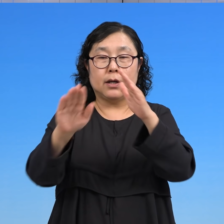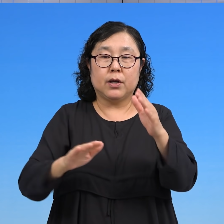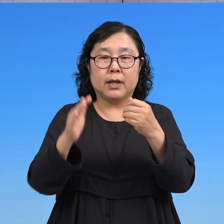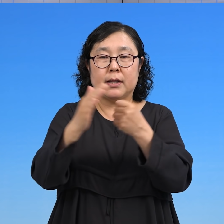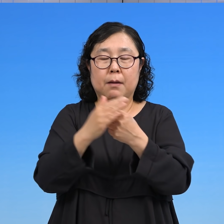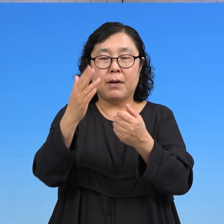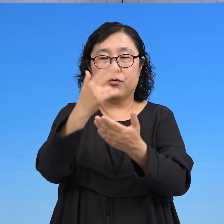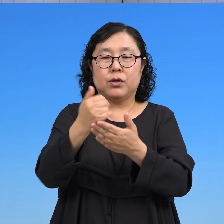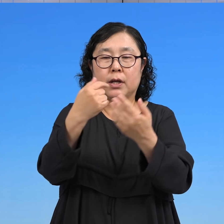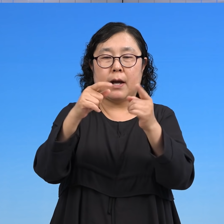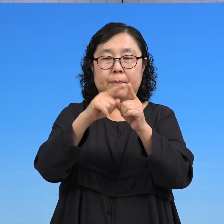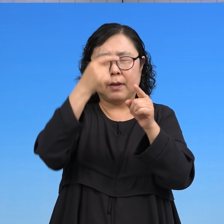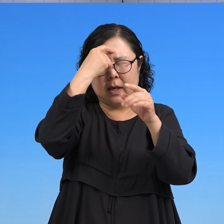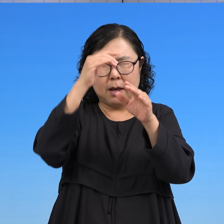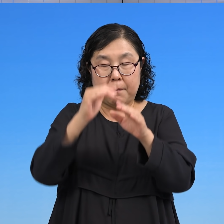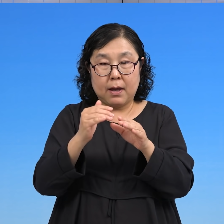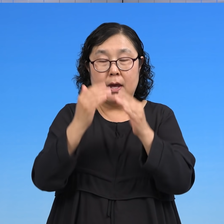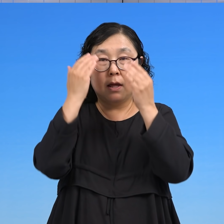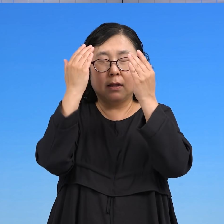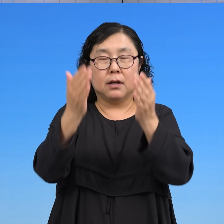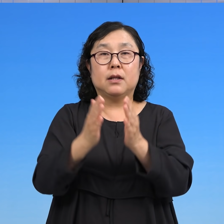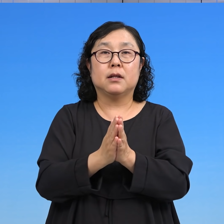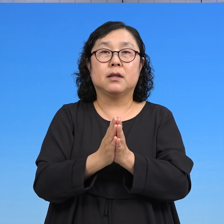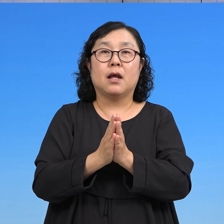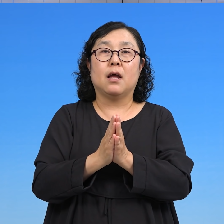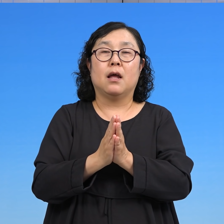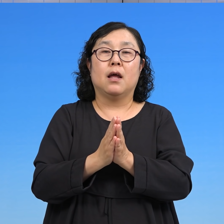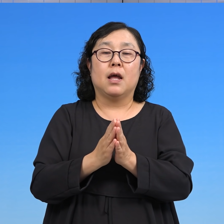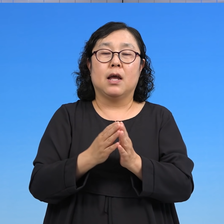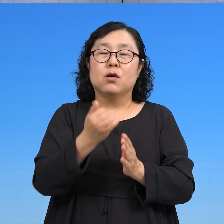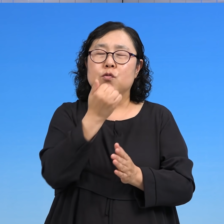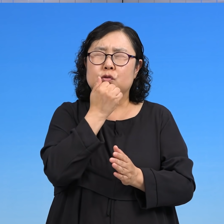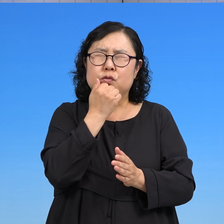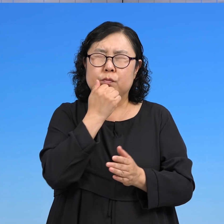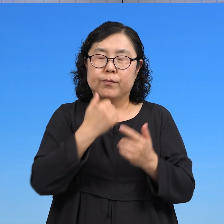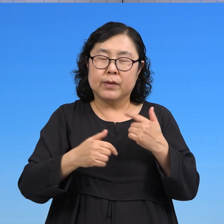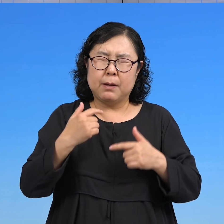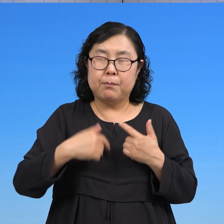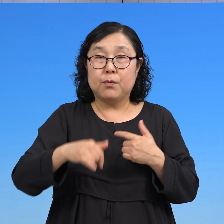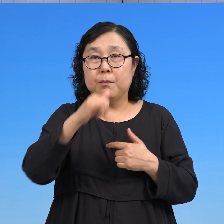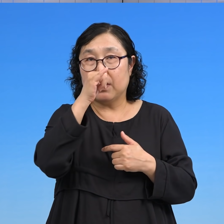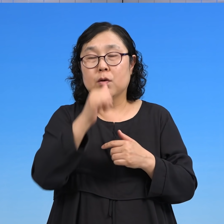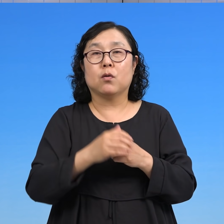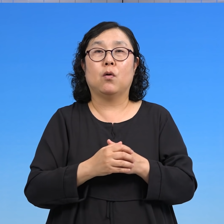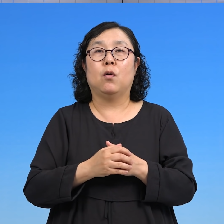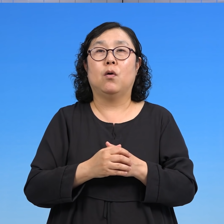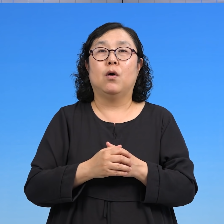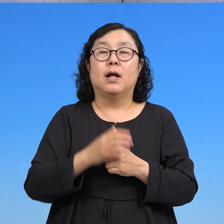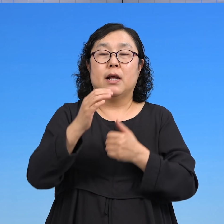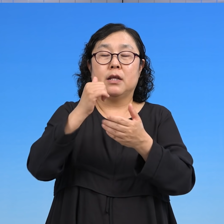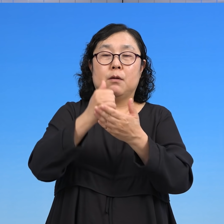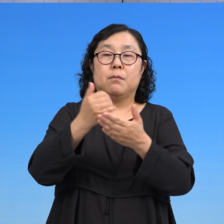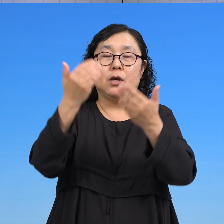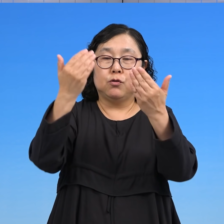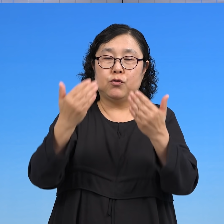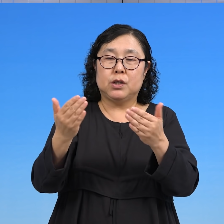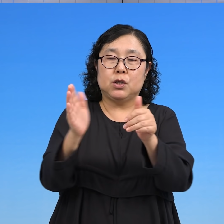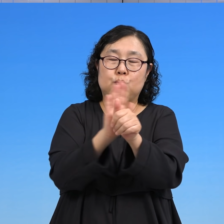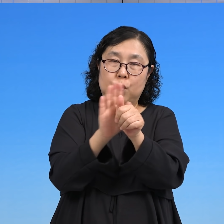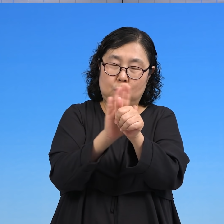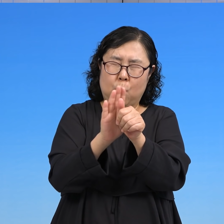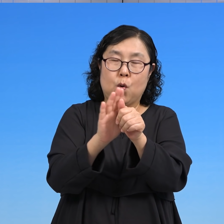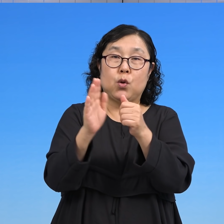함께 같이 가족 예배 드리는데 깔깔거리고 웃고 배 밑바닥에서부터 올라오는 하나님 주시는 그